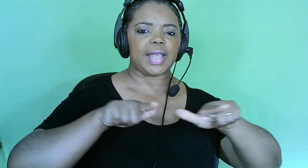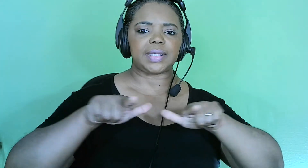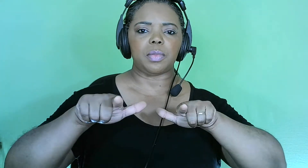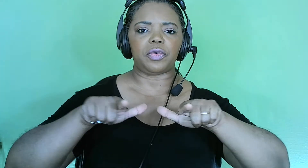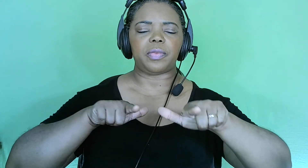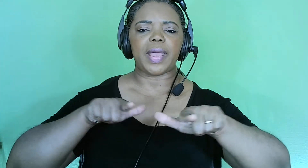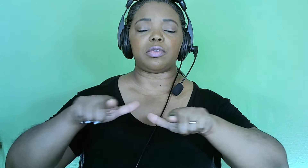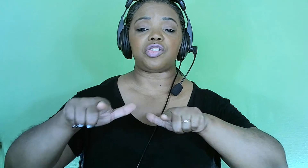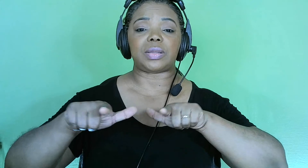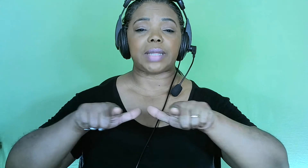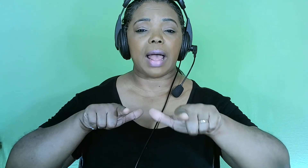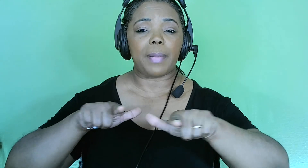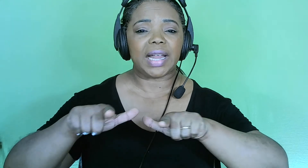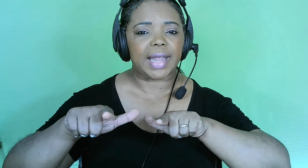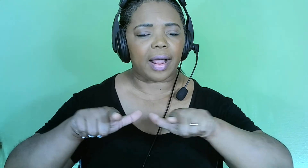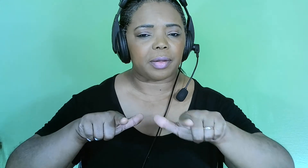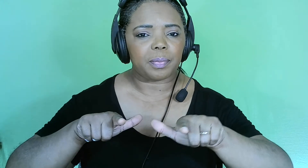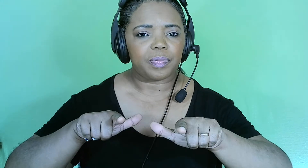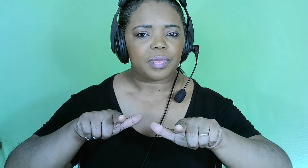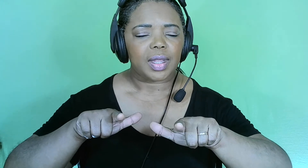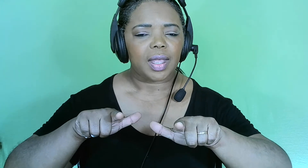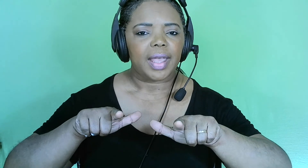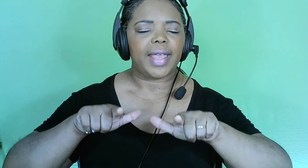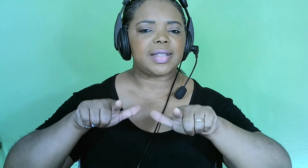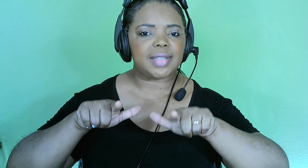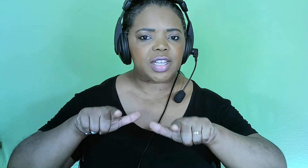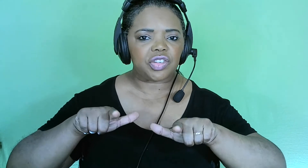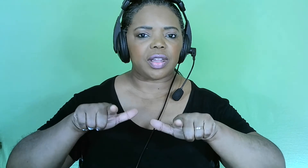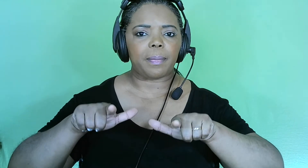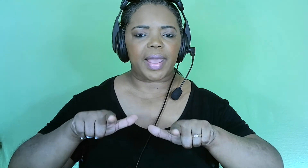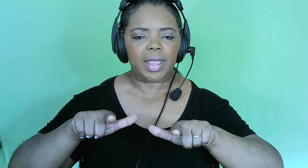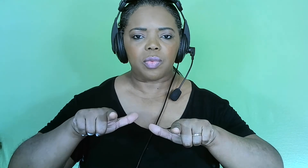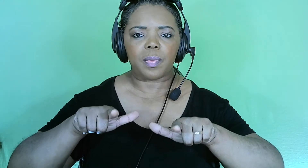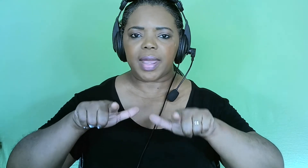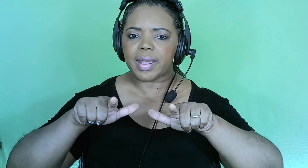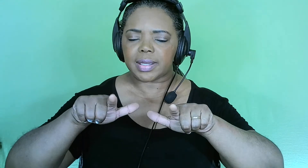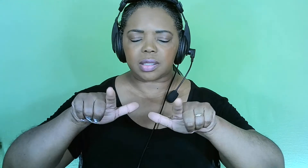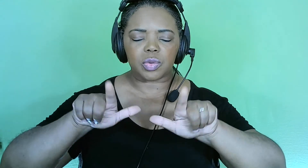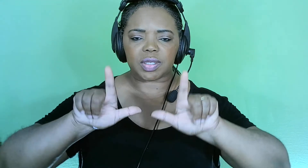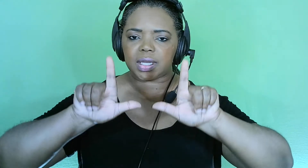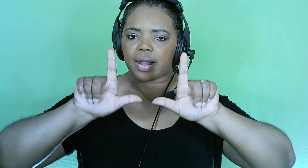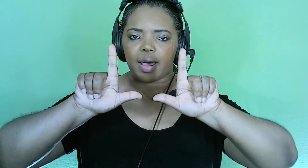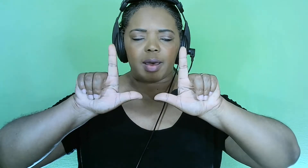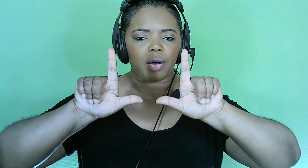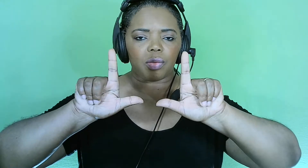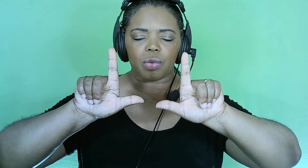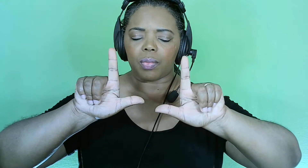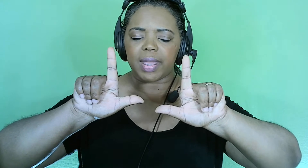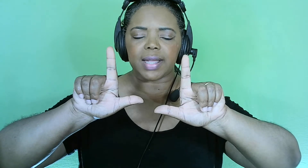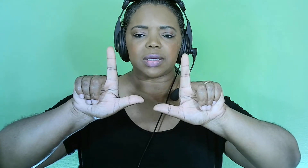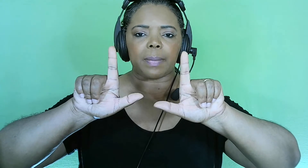Esse movimento de trabalhar. Existe também o mesmo sinal, a